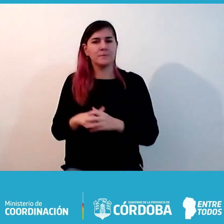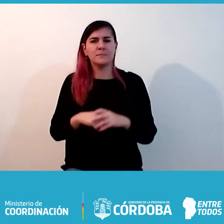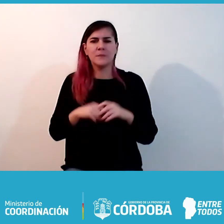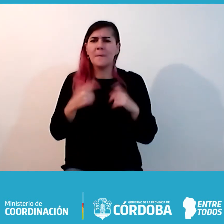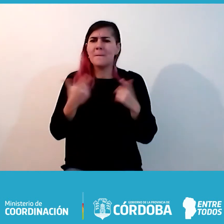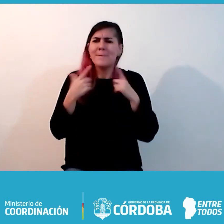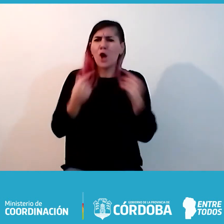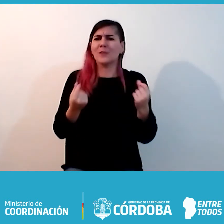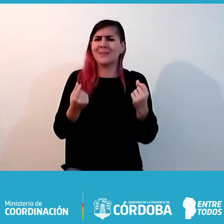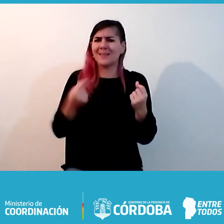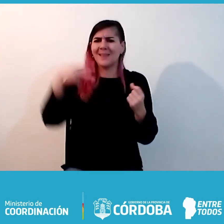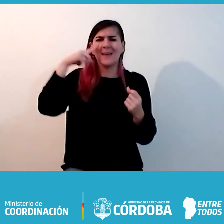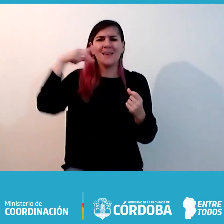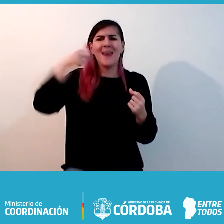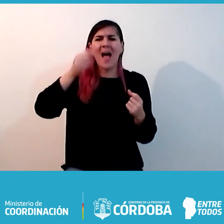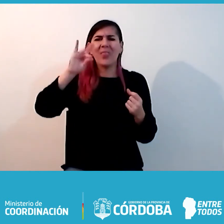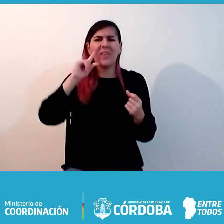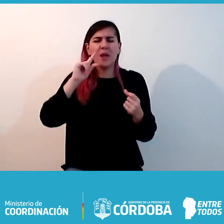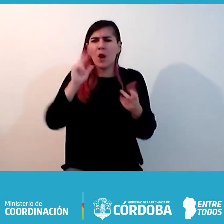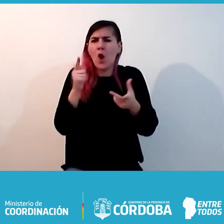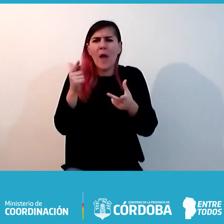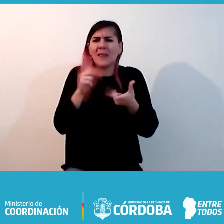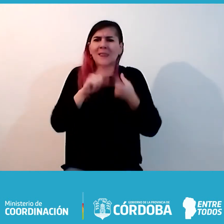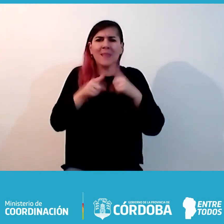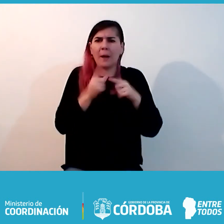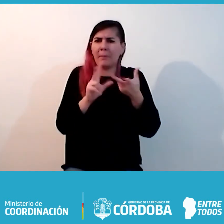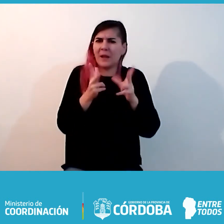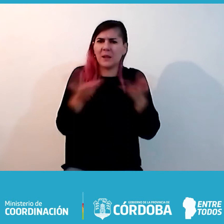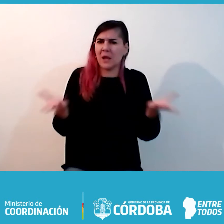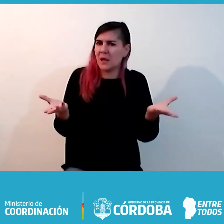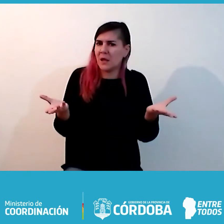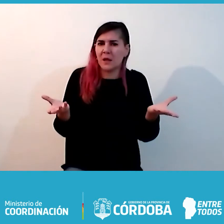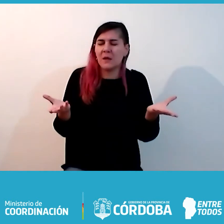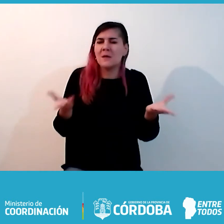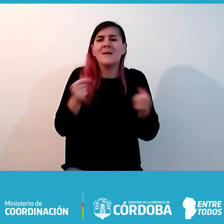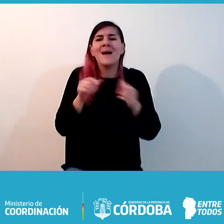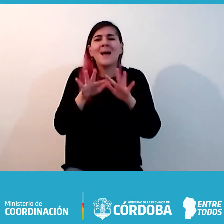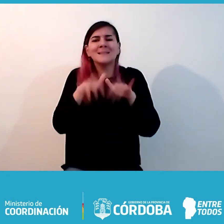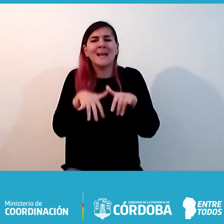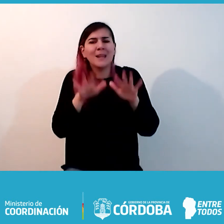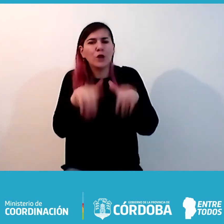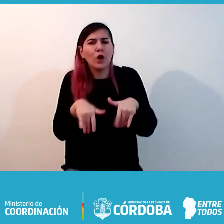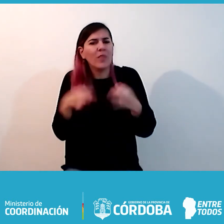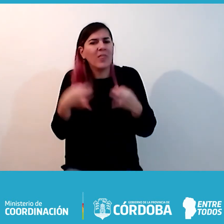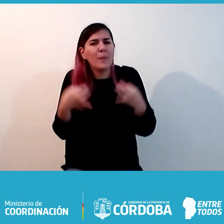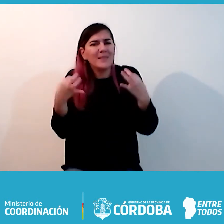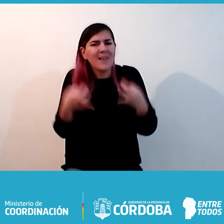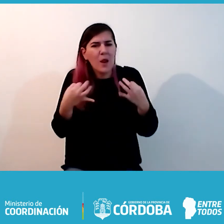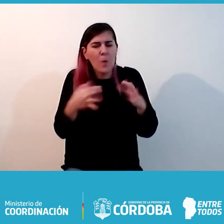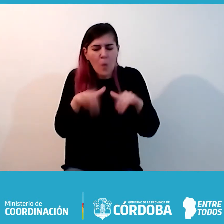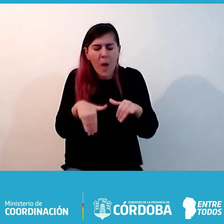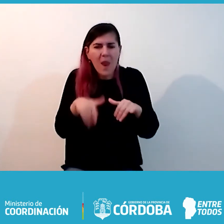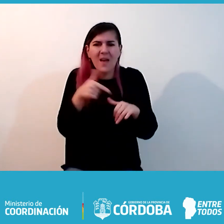no encontrarse presente un intérprete en señas. Plantea que el registro por escrito debería ser taquigráfico, ya que lo